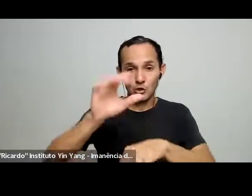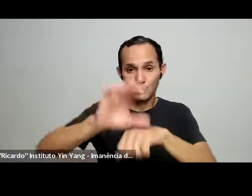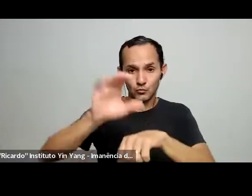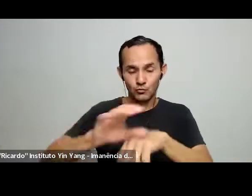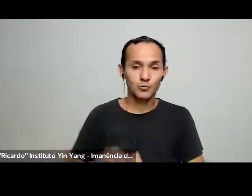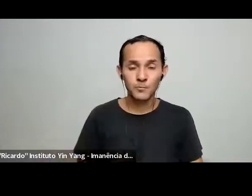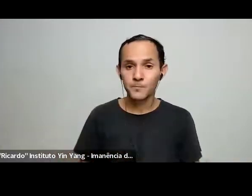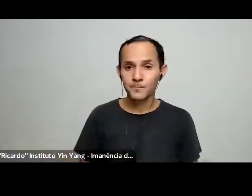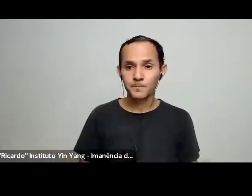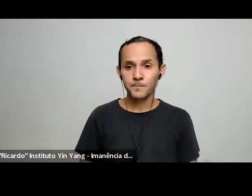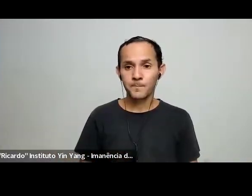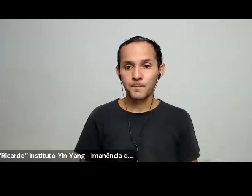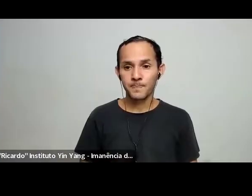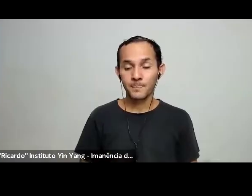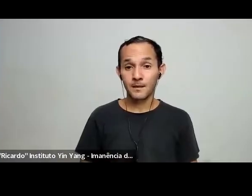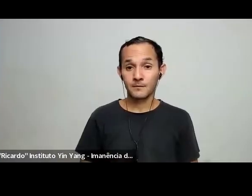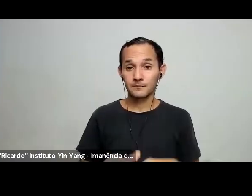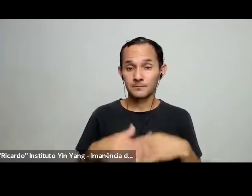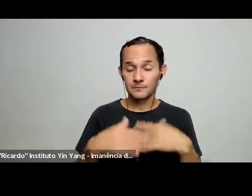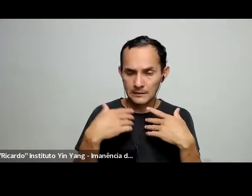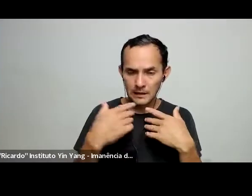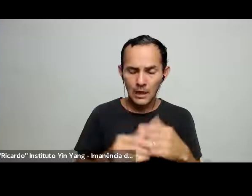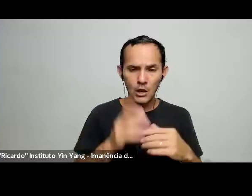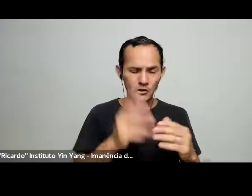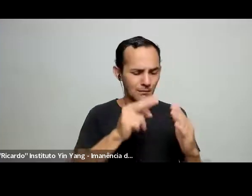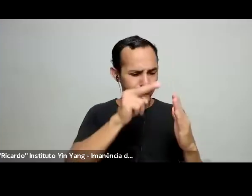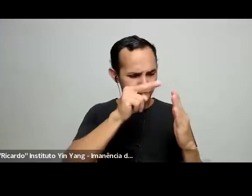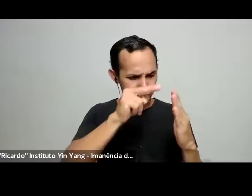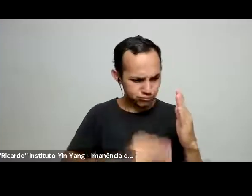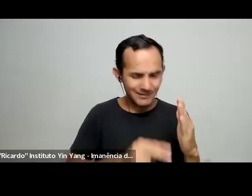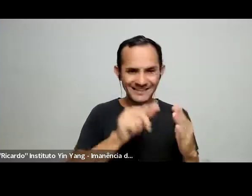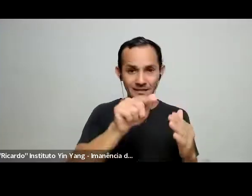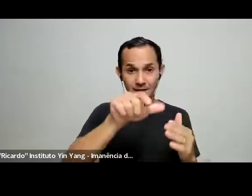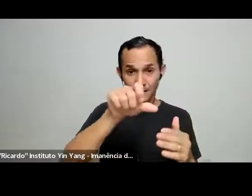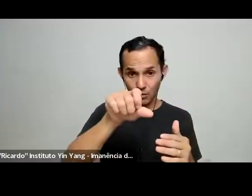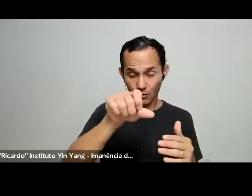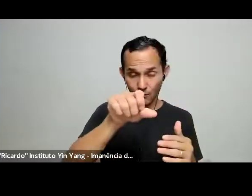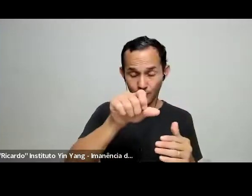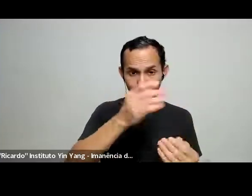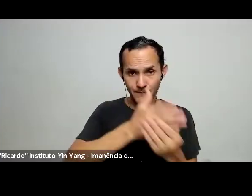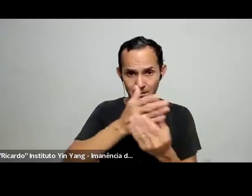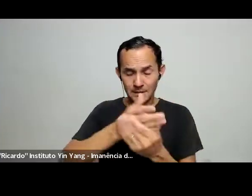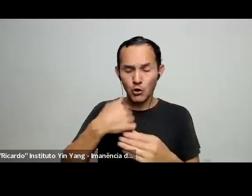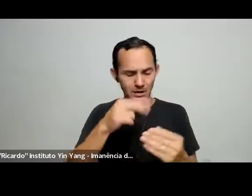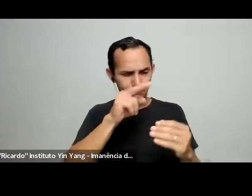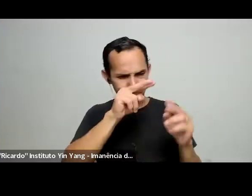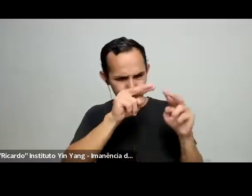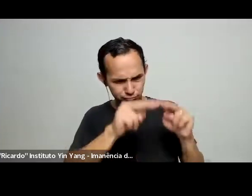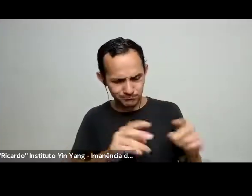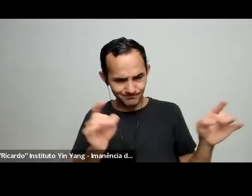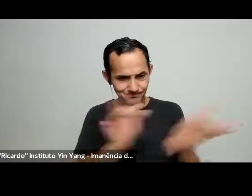Então, depois de analisar esses 79 arquivos, eu